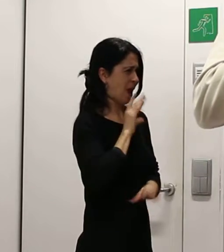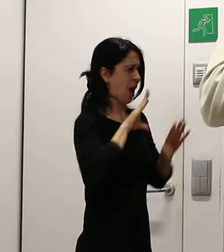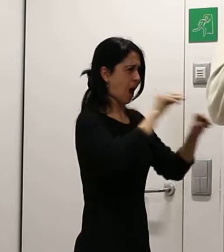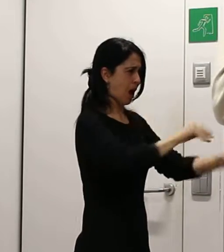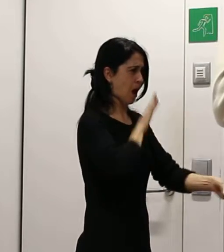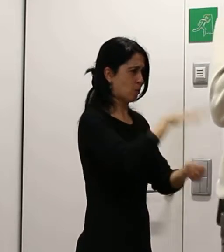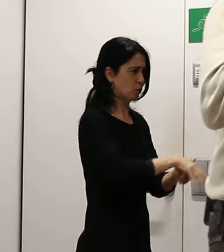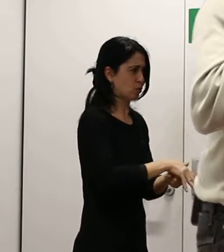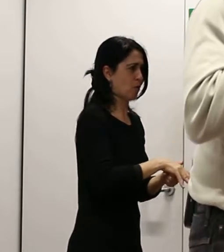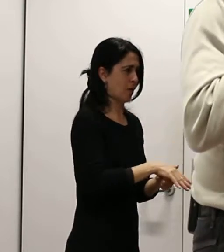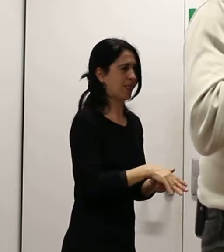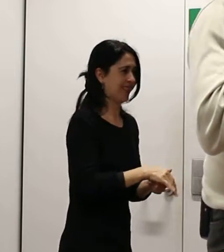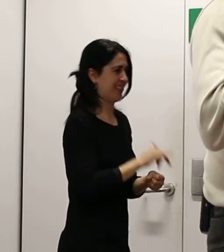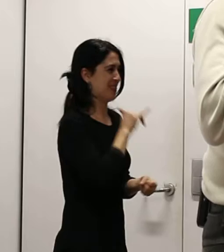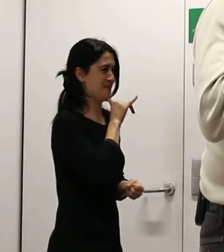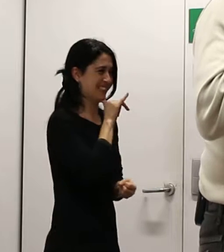A nivel más local,